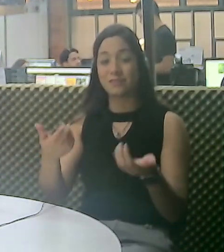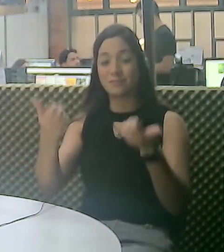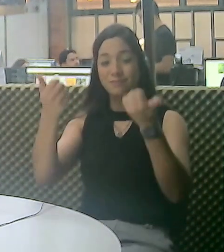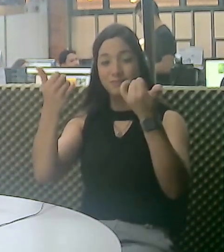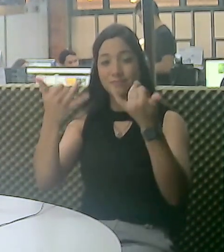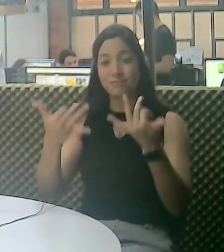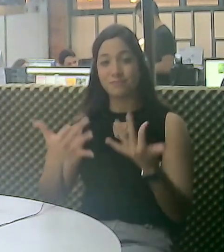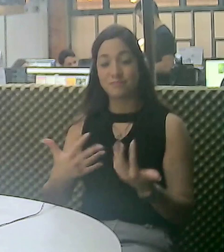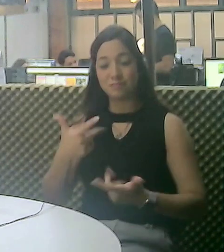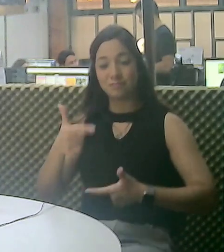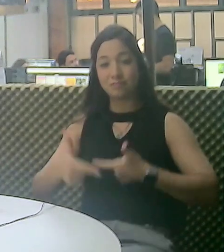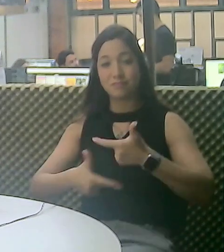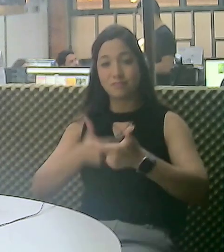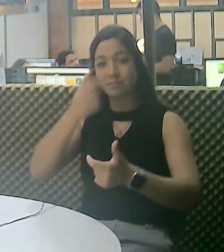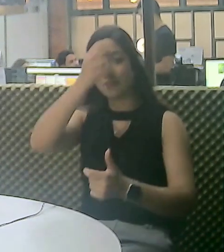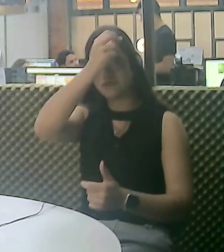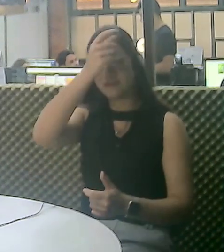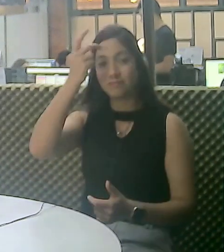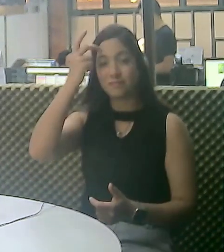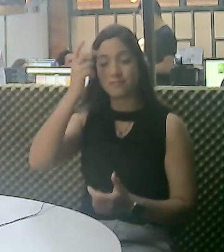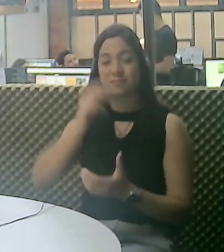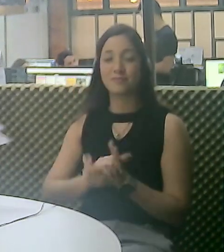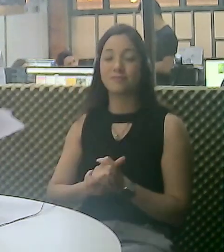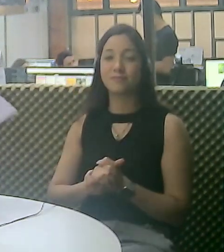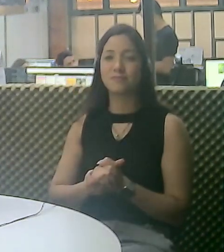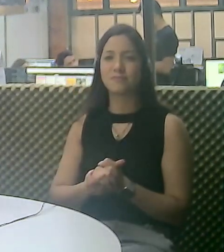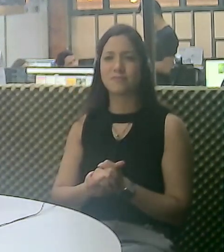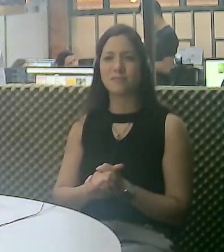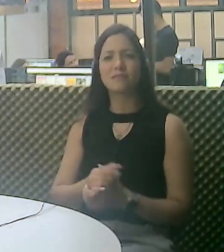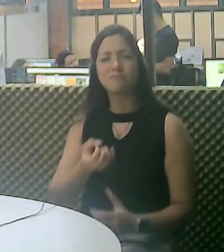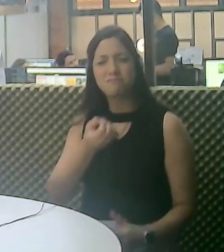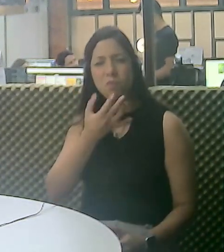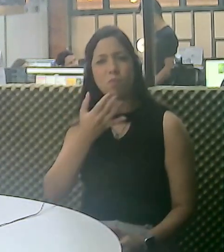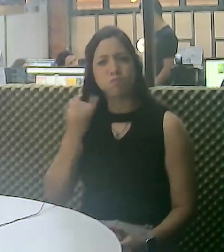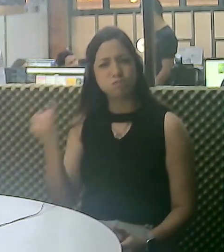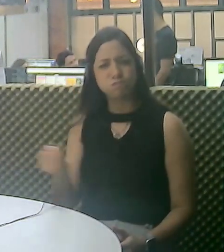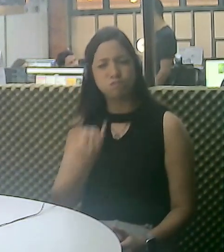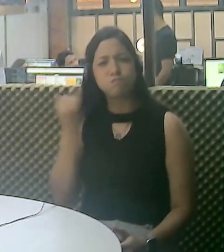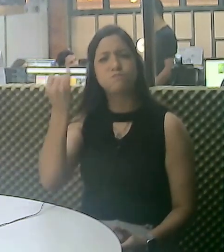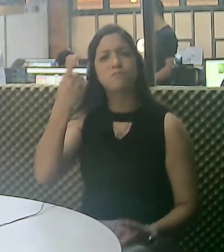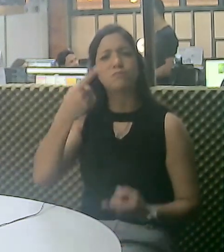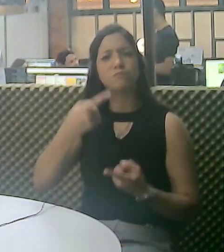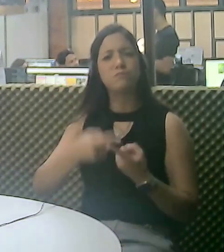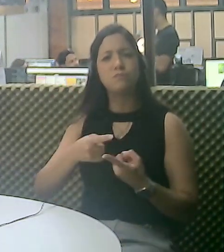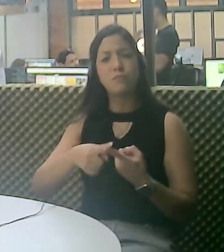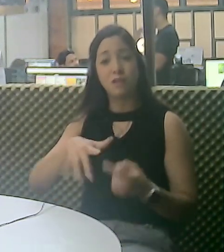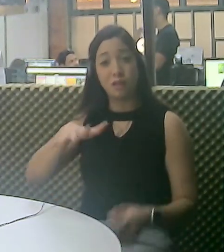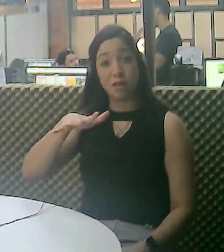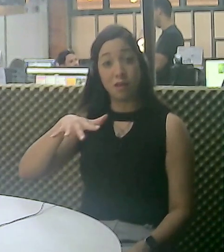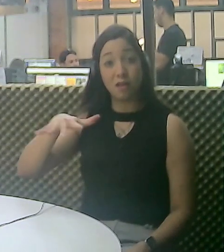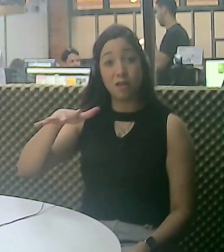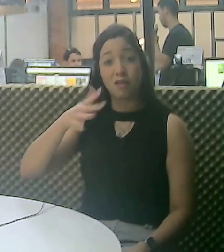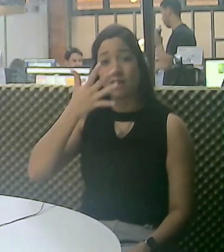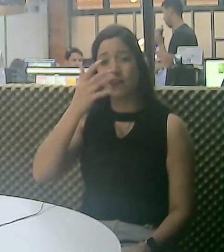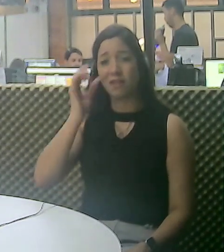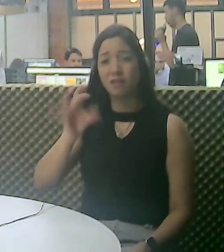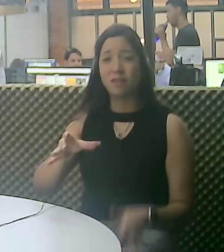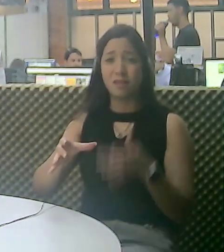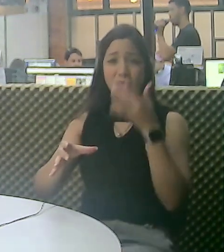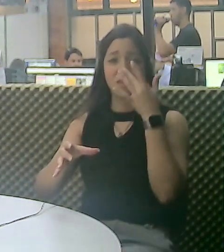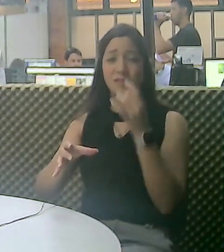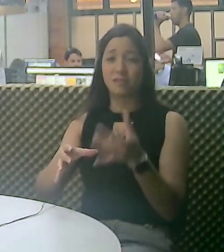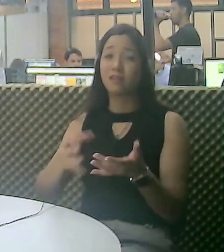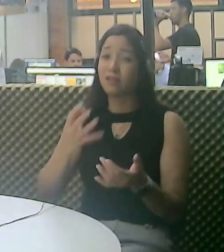mais sobre o serviço oferecido pela prefeitura. Eu acho muito importante porque aqui na região eles abandonam muito